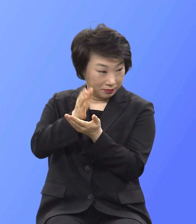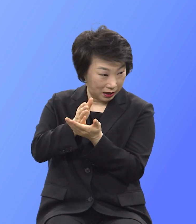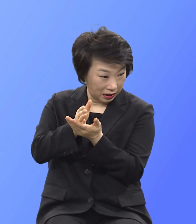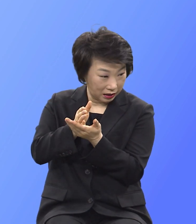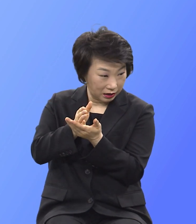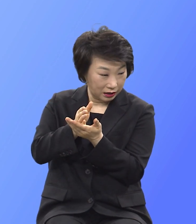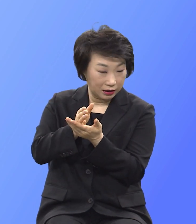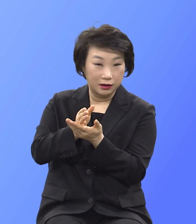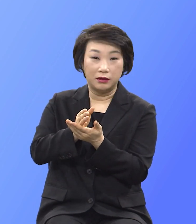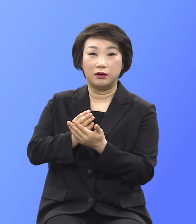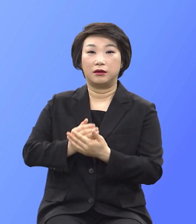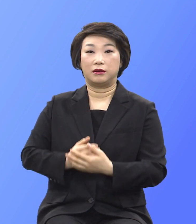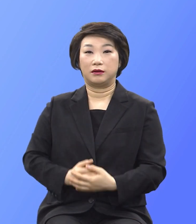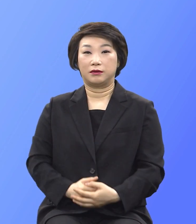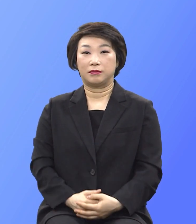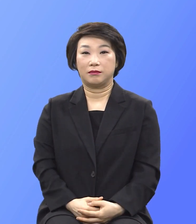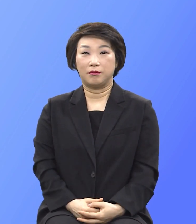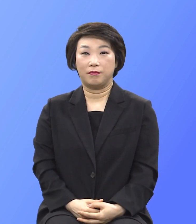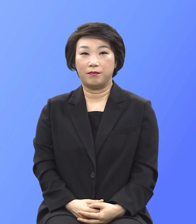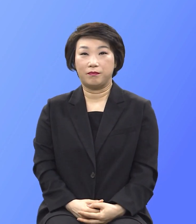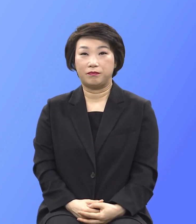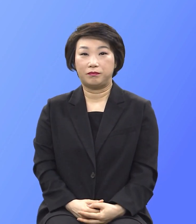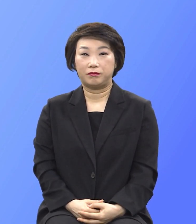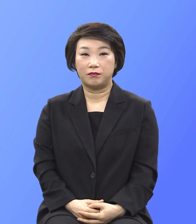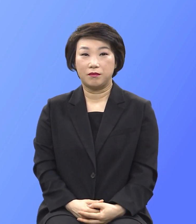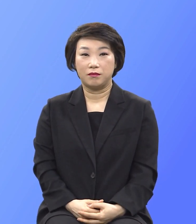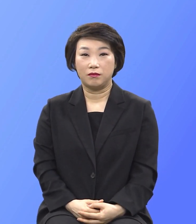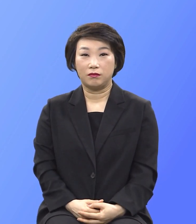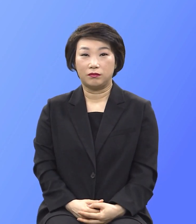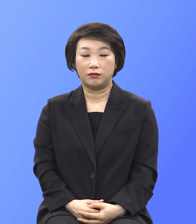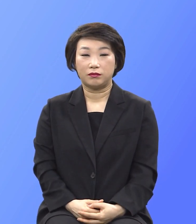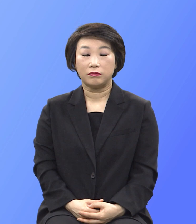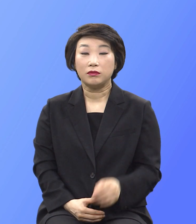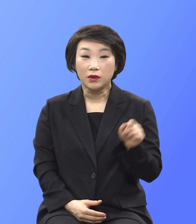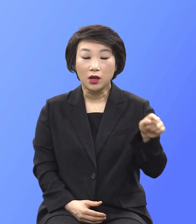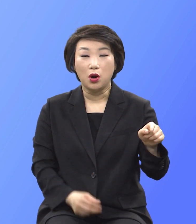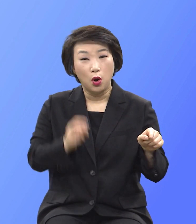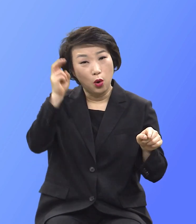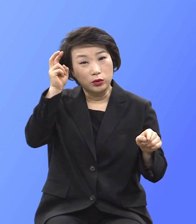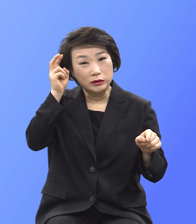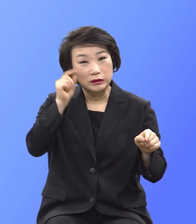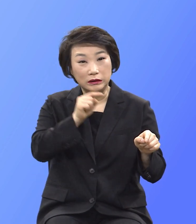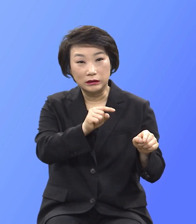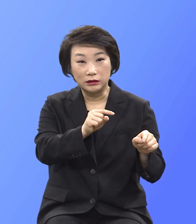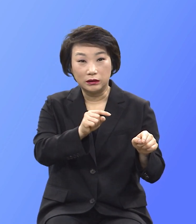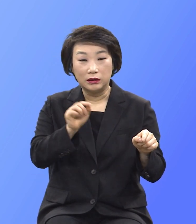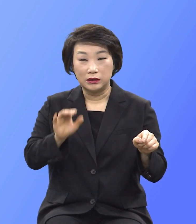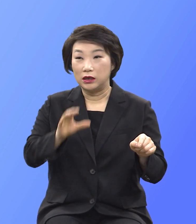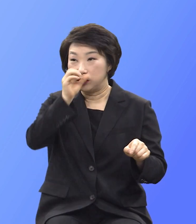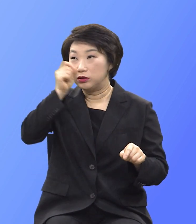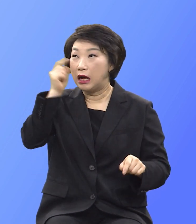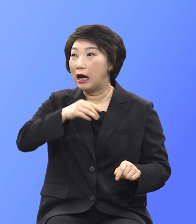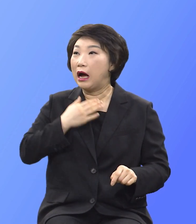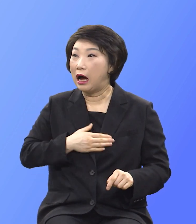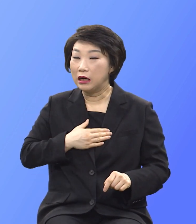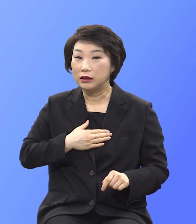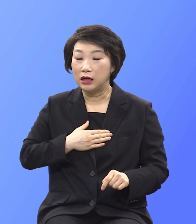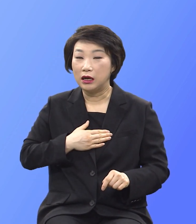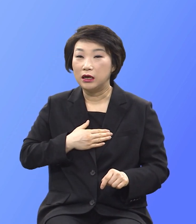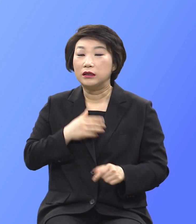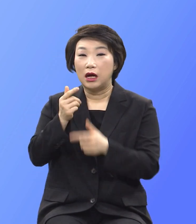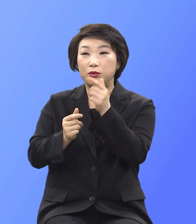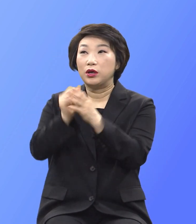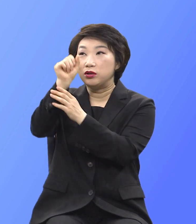실과는 먹지 말라 말했어. 네가 혹시라도 선악을 알게